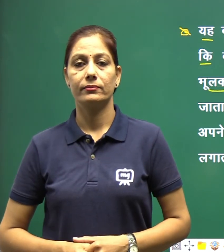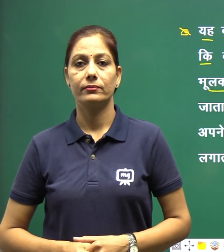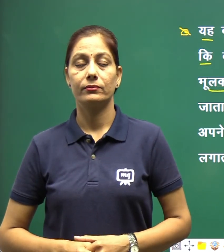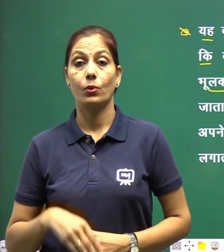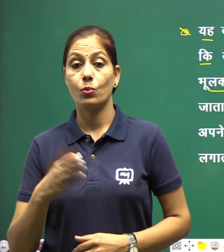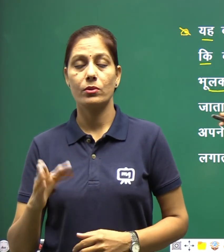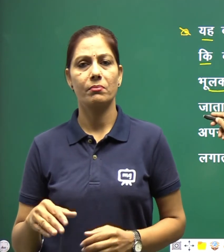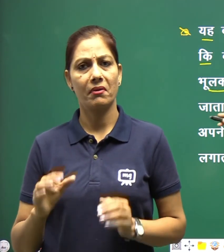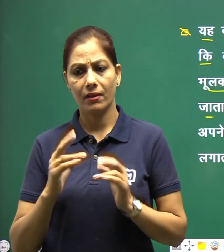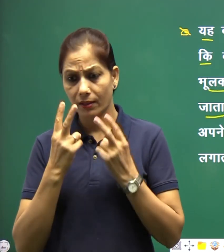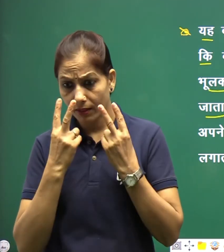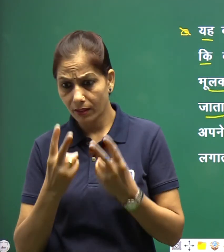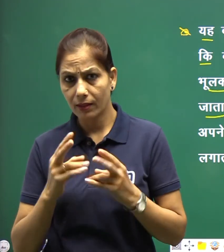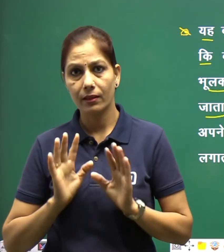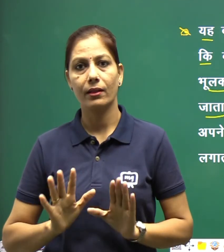उसी में अटका रह जाता है